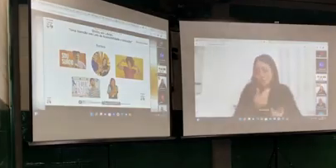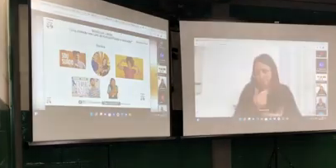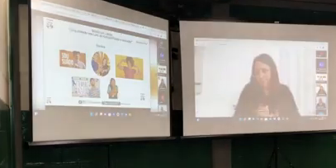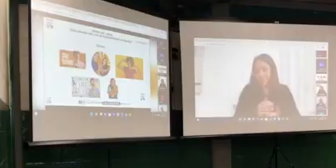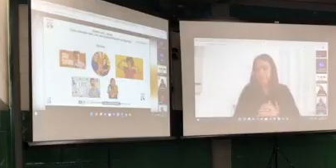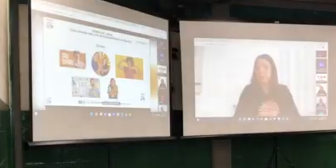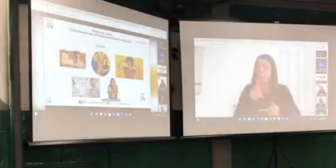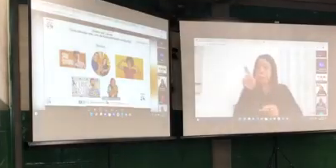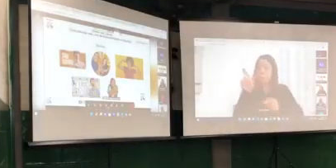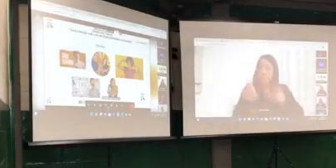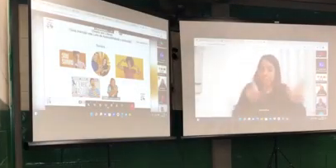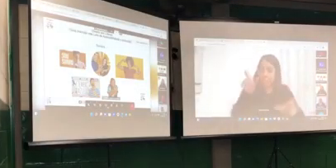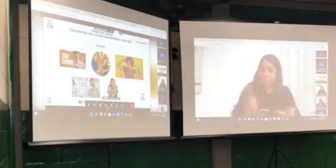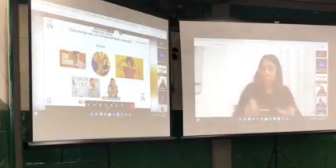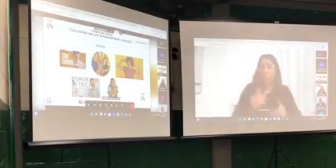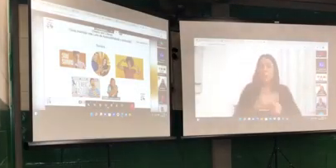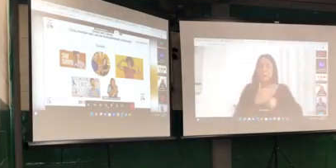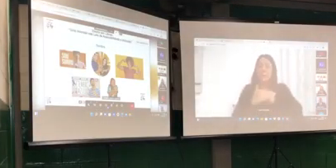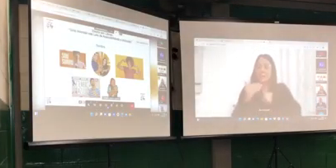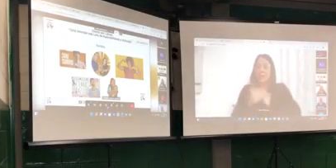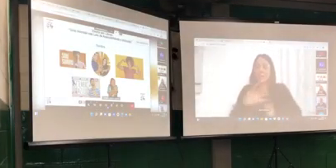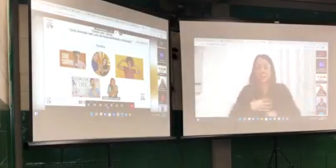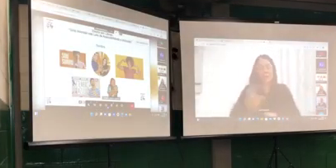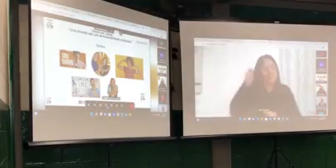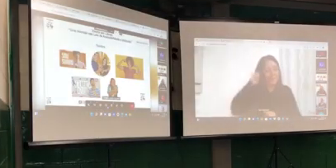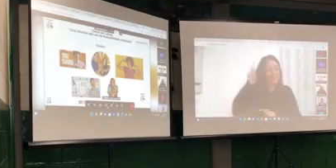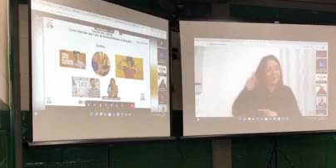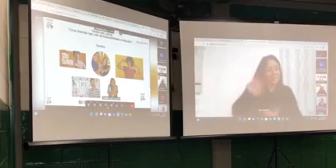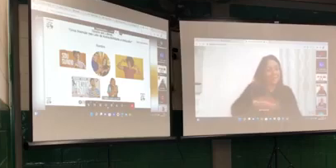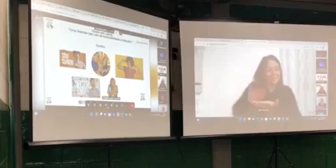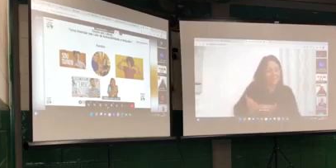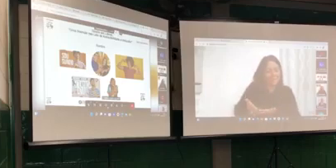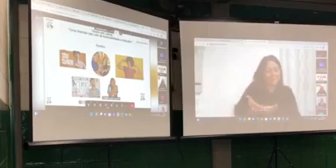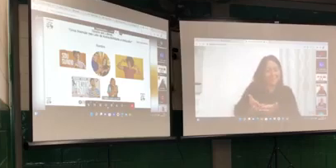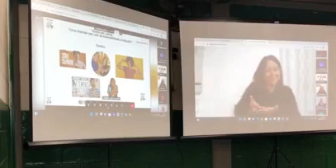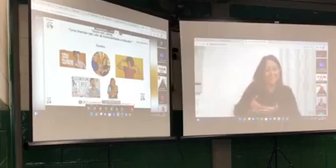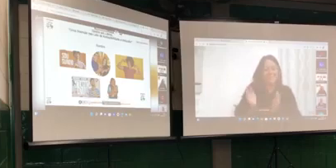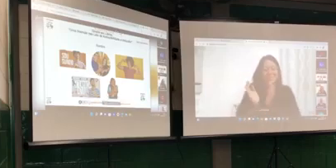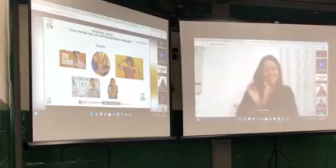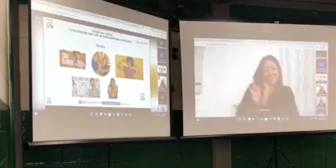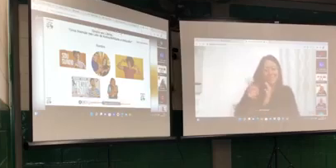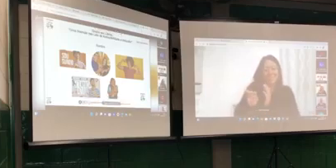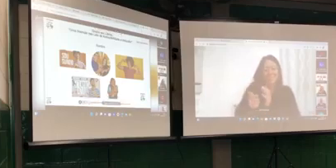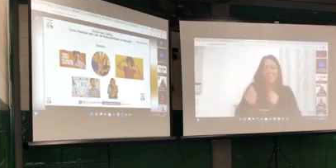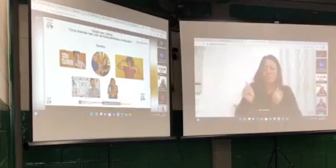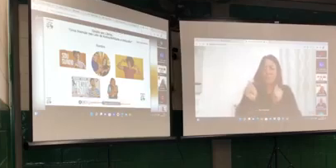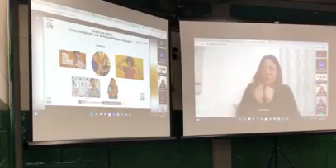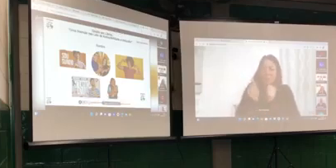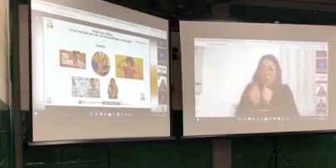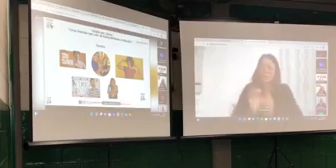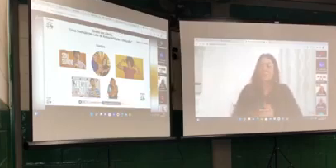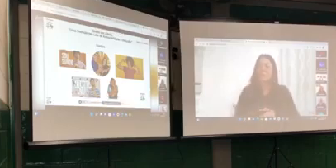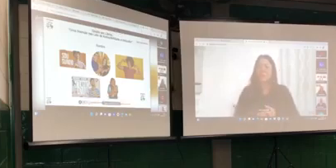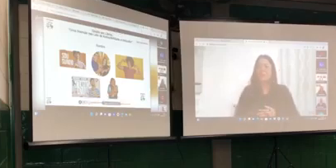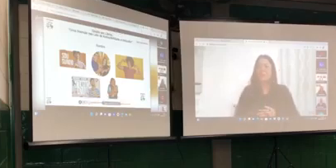umas pessoas queridas, filhos da Aline, que é a nossa doutora intérprete hoje, minha colega aqui, estamos juntos, e que vocês possam